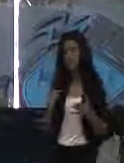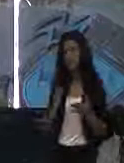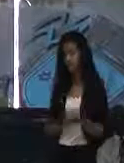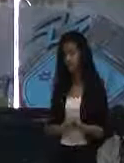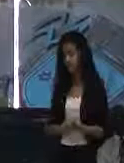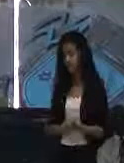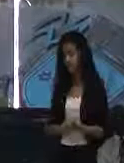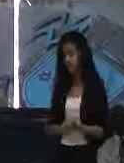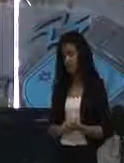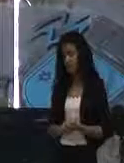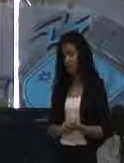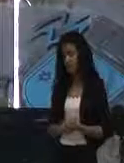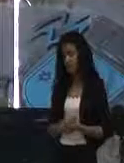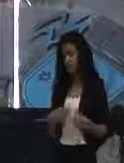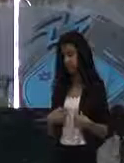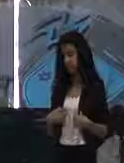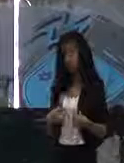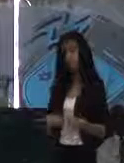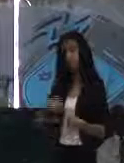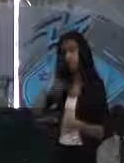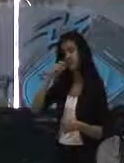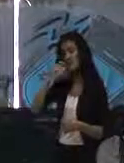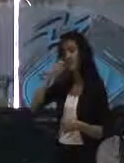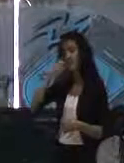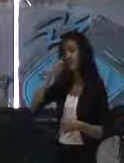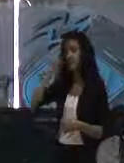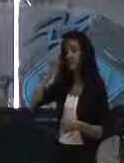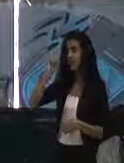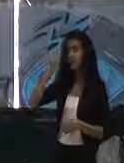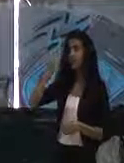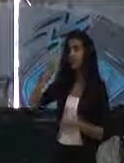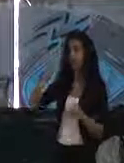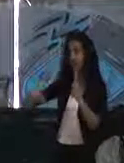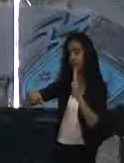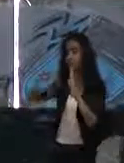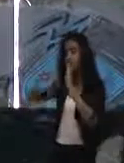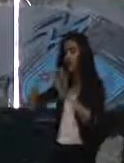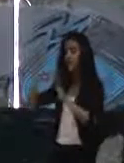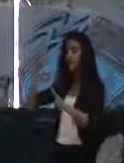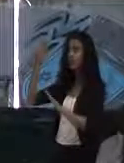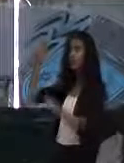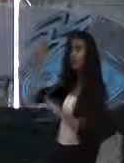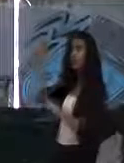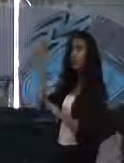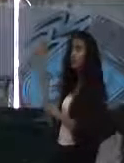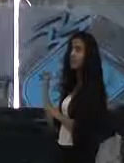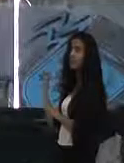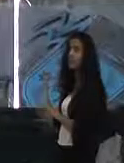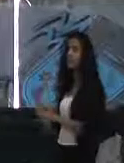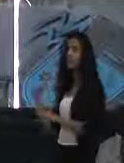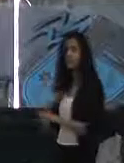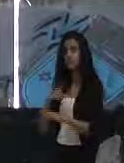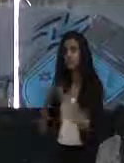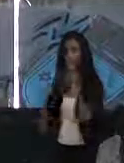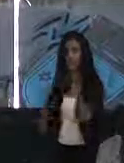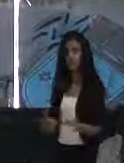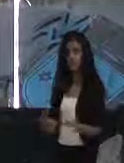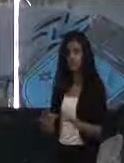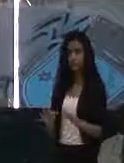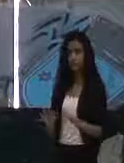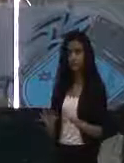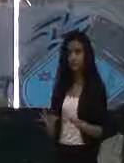atributos. A inveja é originária destes tempos, desde os tempos antigos, escritos em texto, que foi acentuado